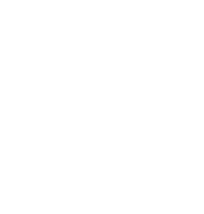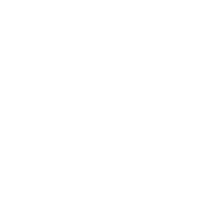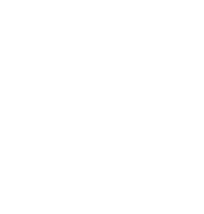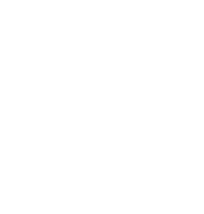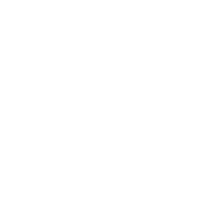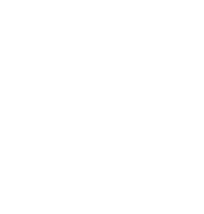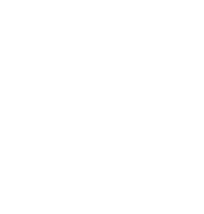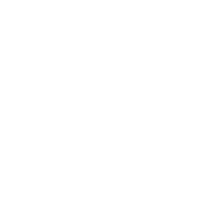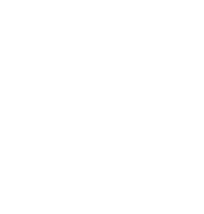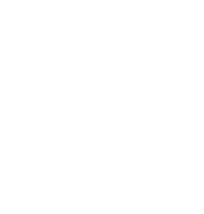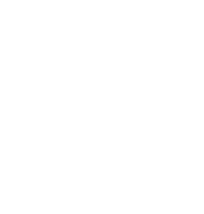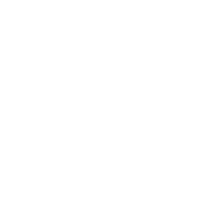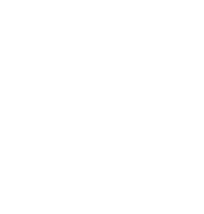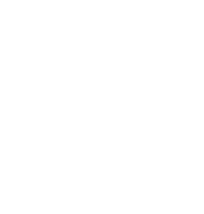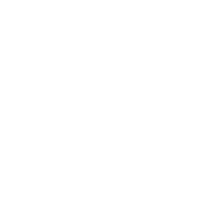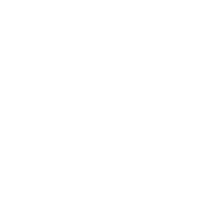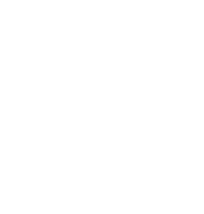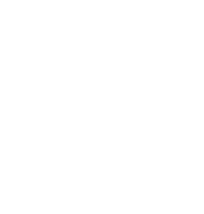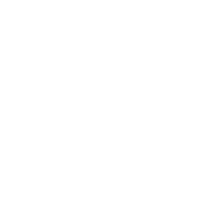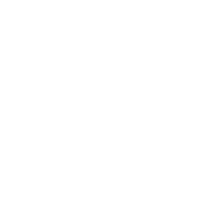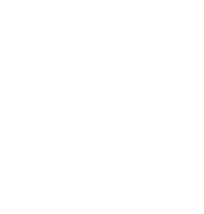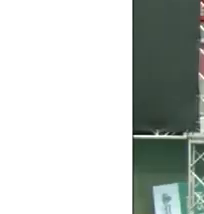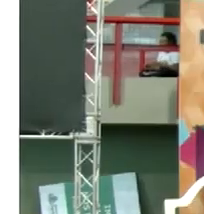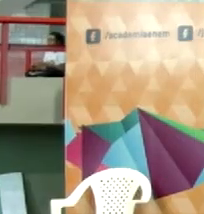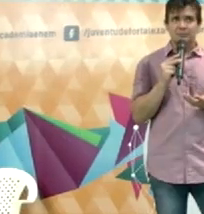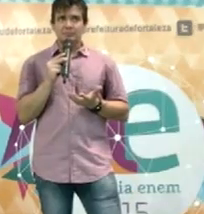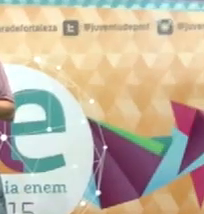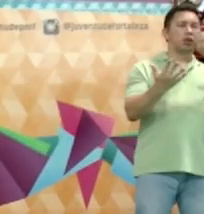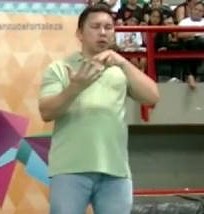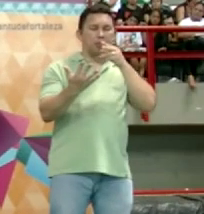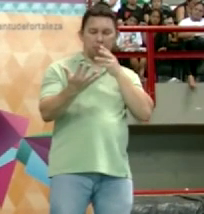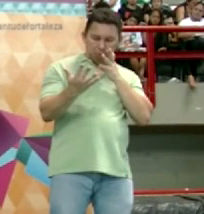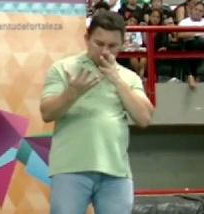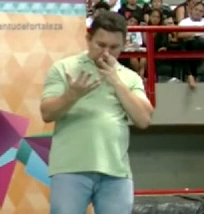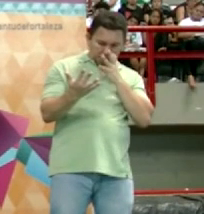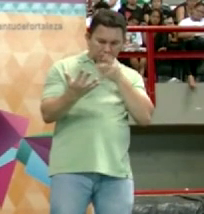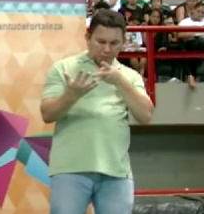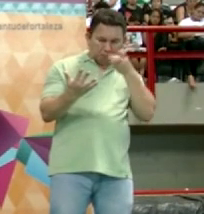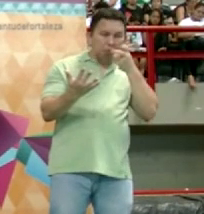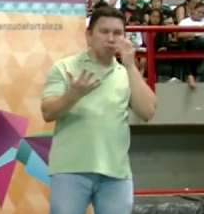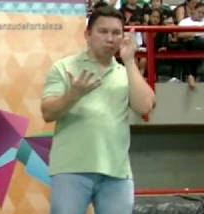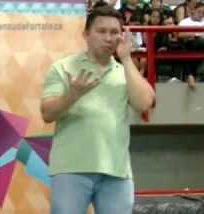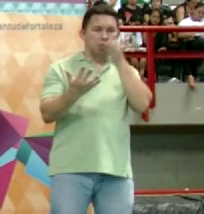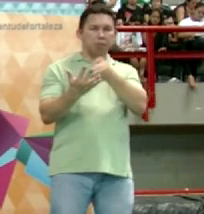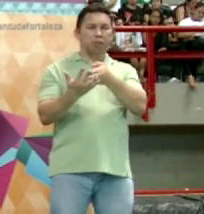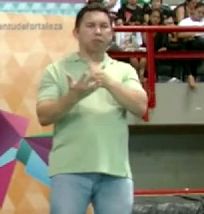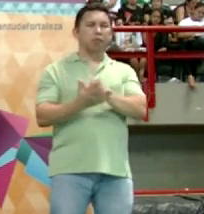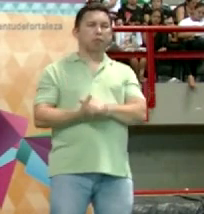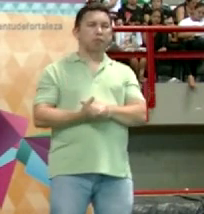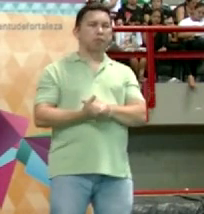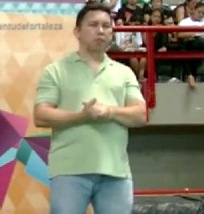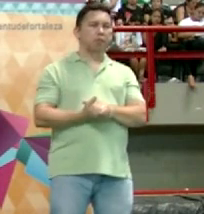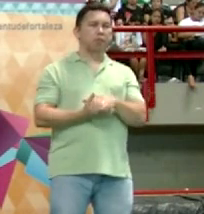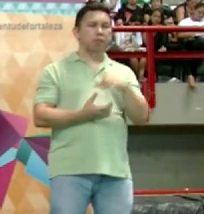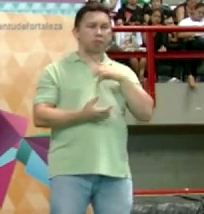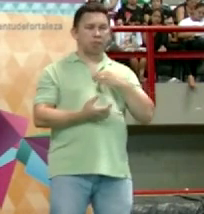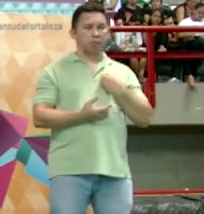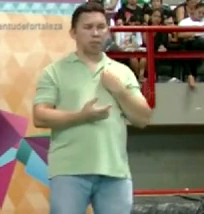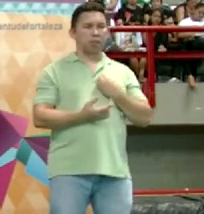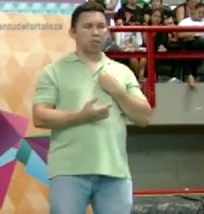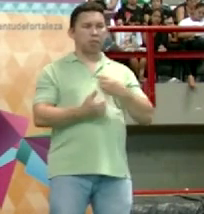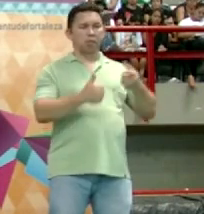se o cara não lê com atenção, ele pode cometer um erro besta. Então, lê com atenção. Eu tive duas coisas importantes